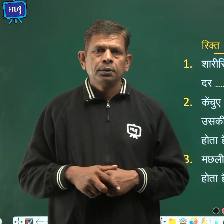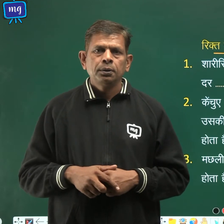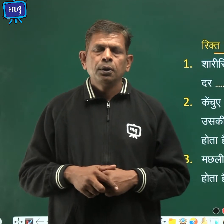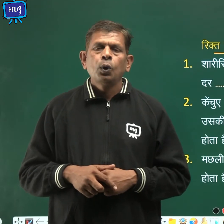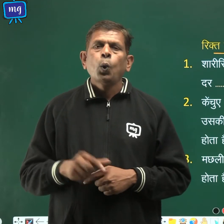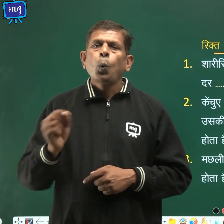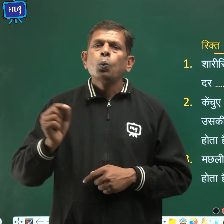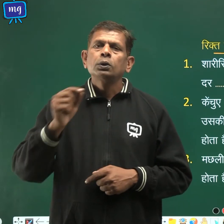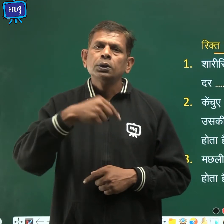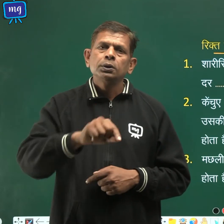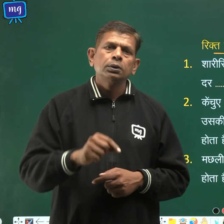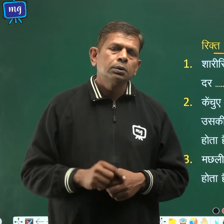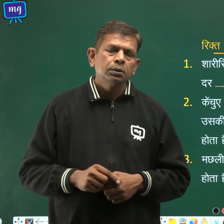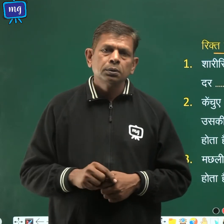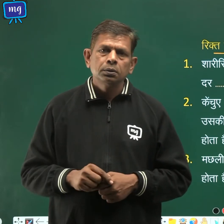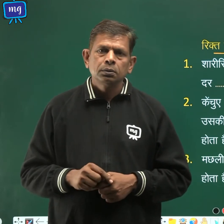पूर्ति कीजिए।